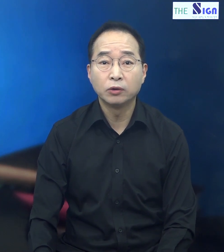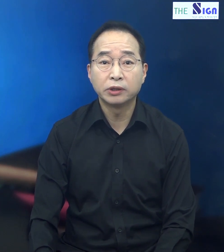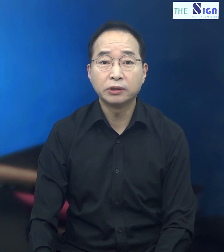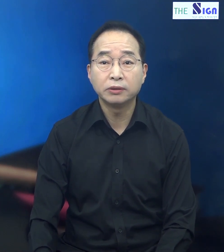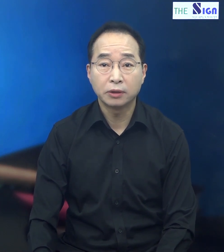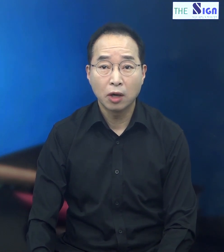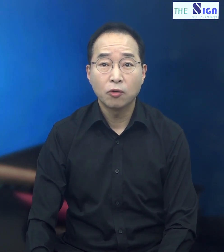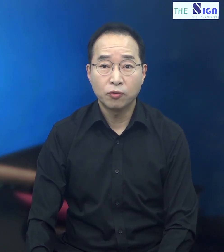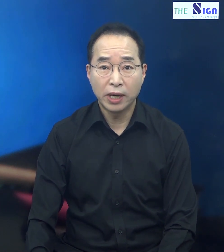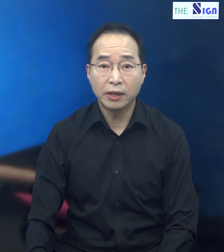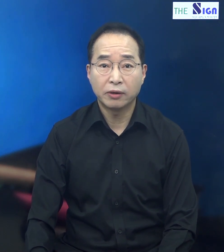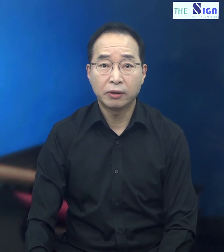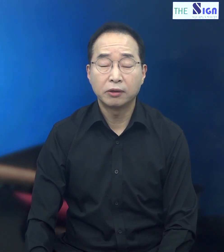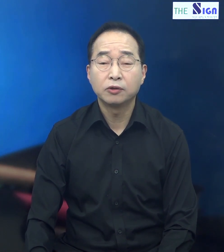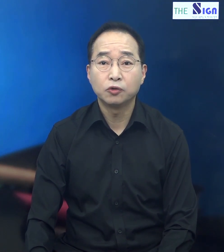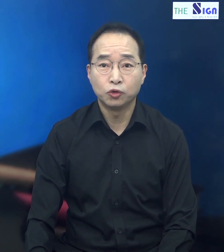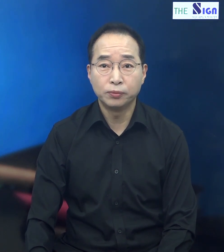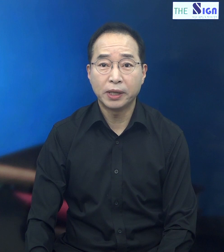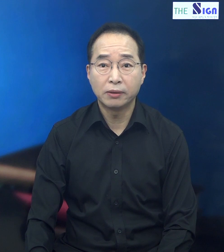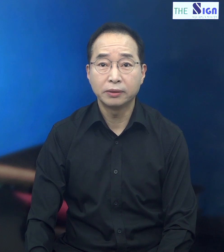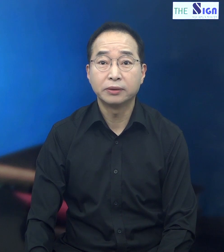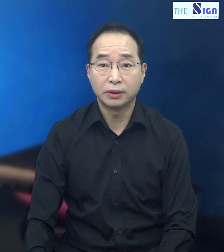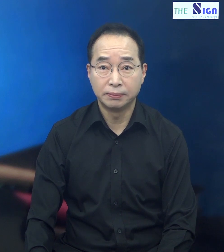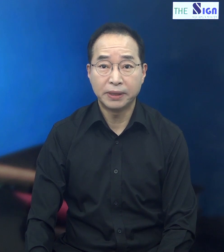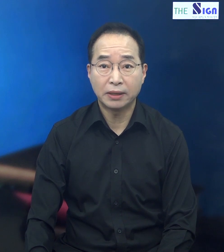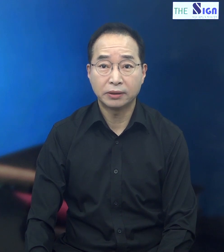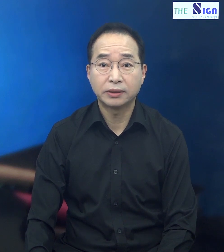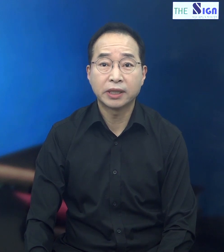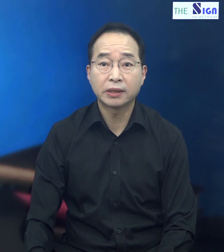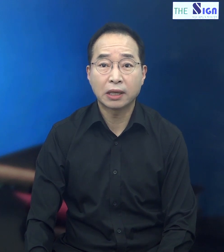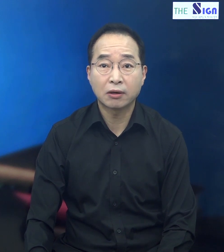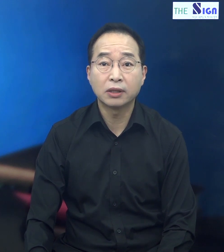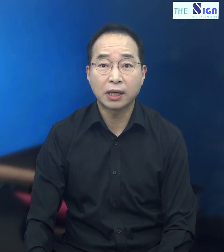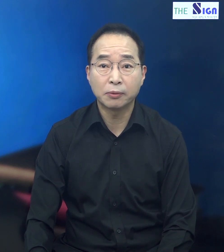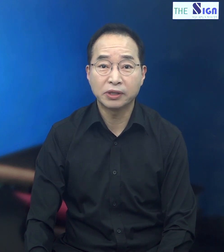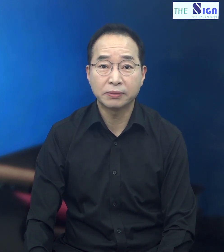오늘은 위하여, 유명, 음란 세 단어를 알아보겠습니다.